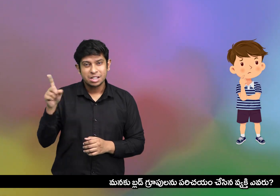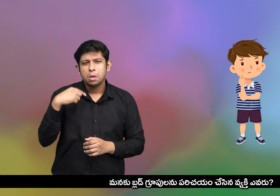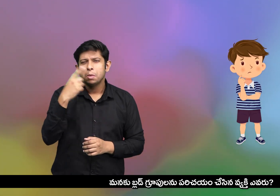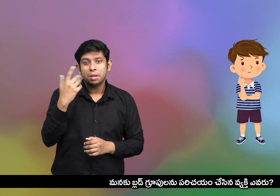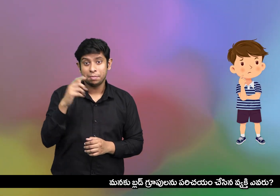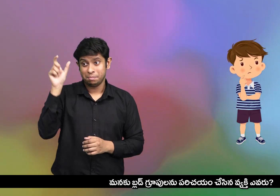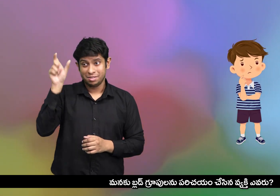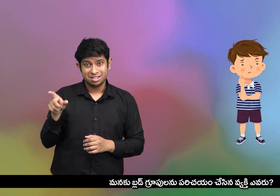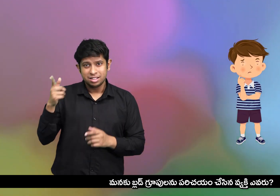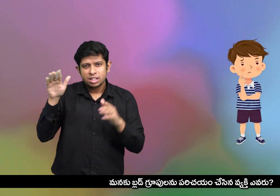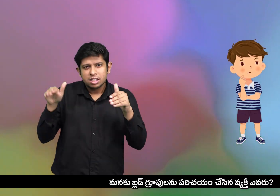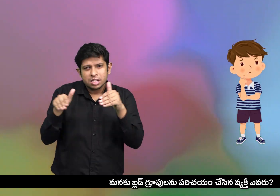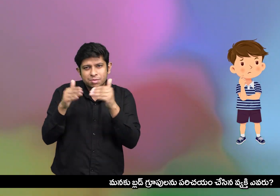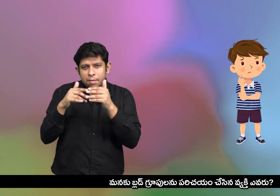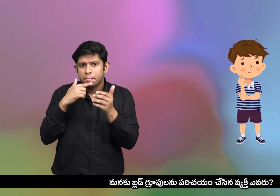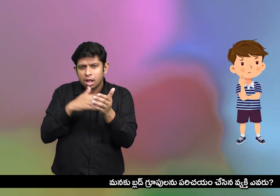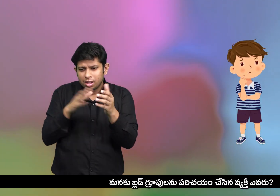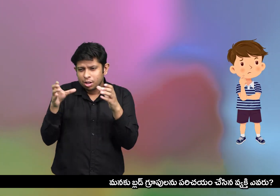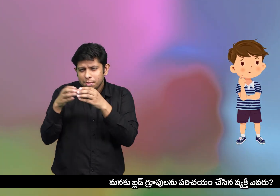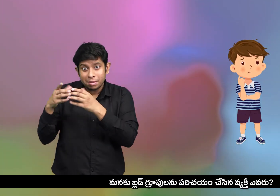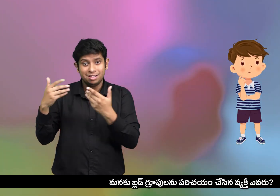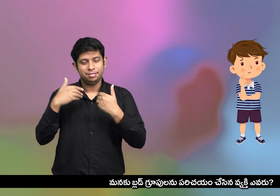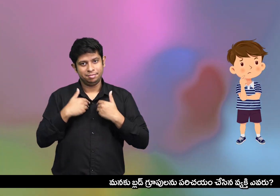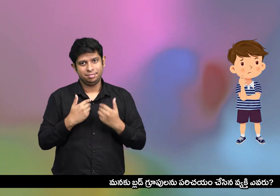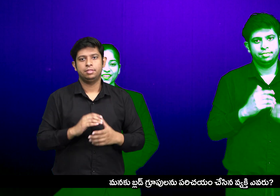బ్లడ్ గ్రూప్లను పరిచయం చేసిన వ్యక్తి ఎవరు?